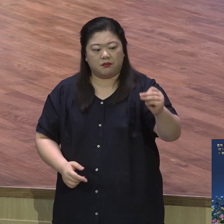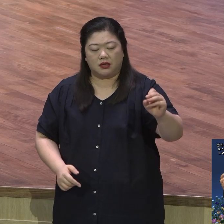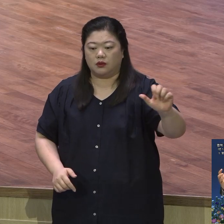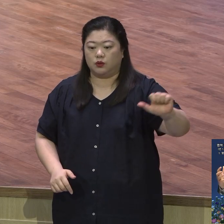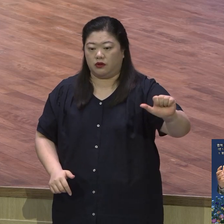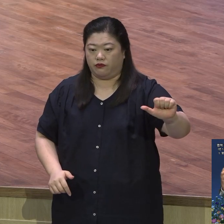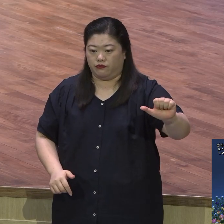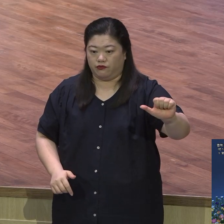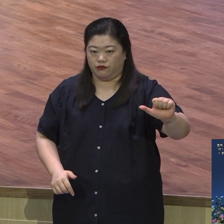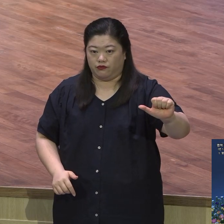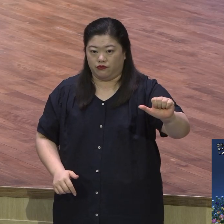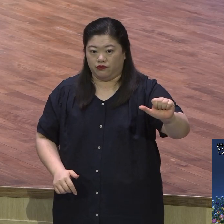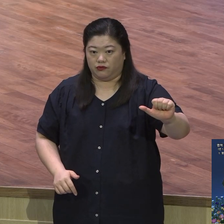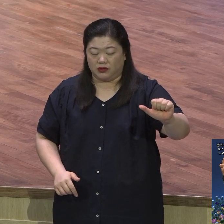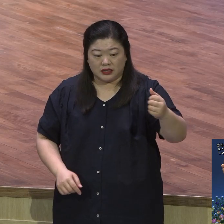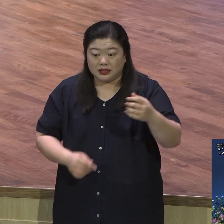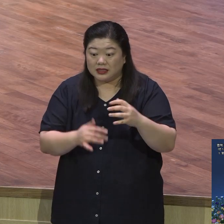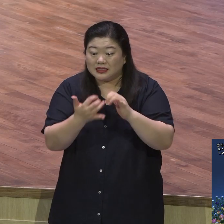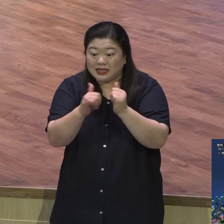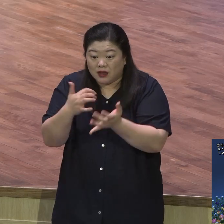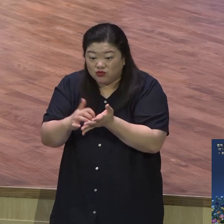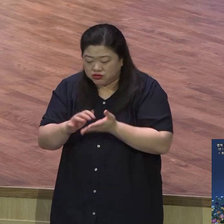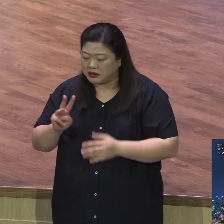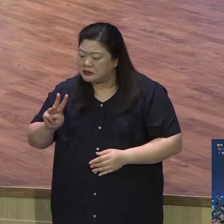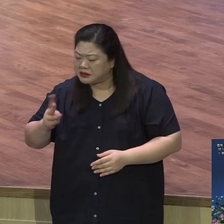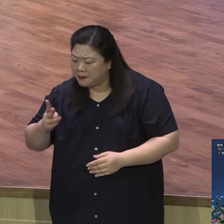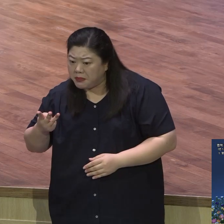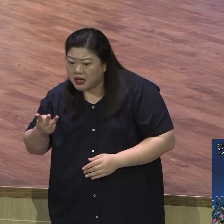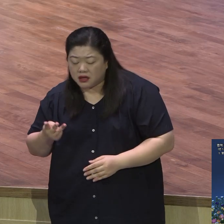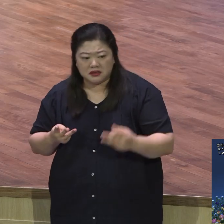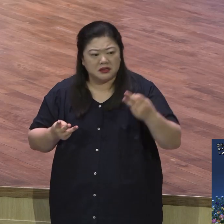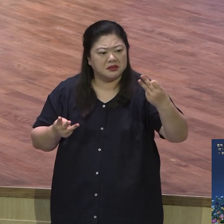13만 5천 대구 300명 대 13만 5천